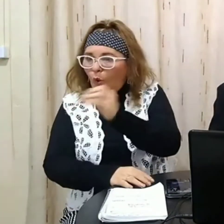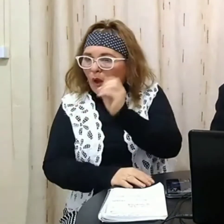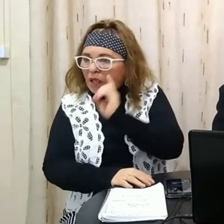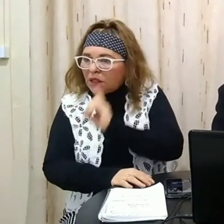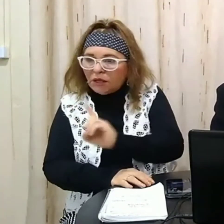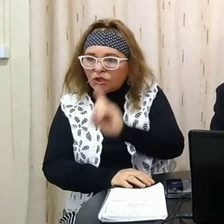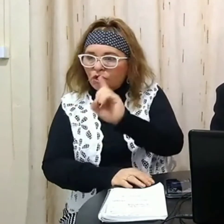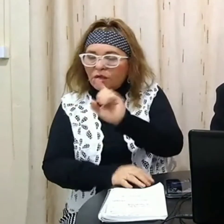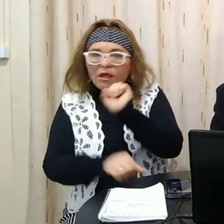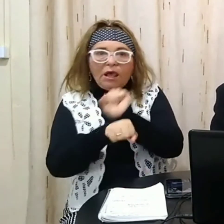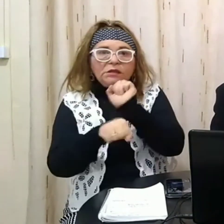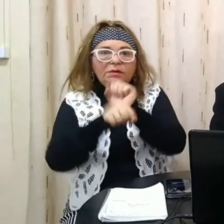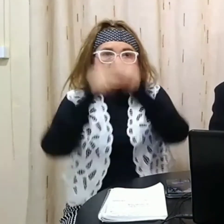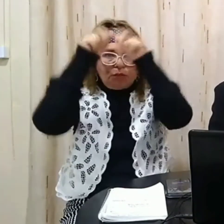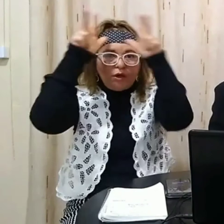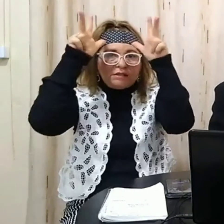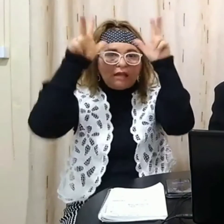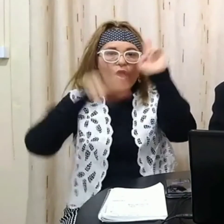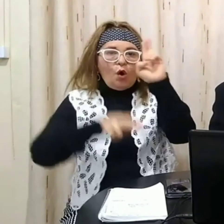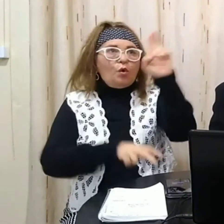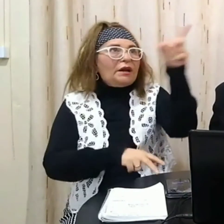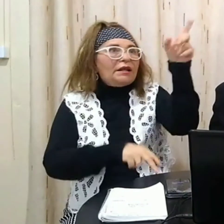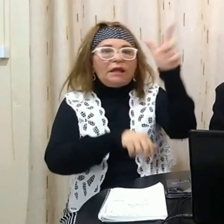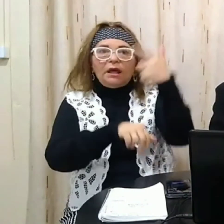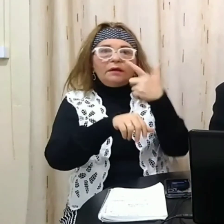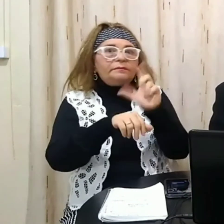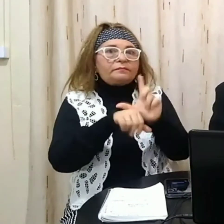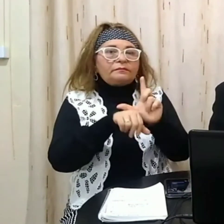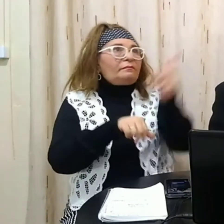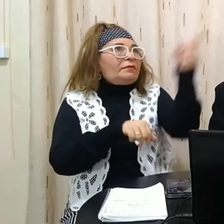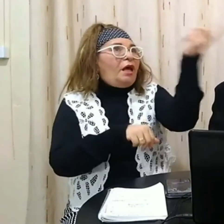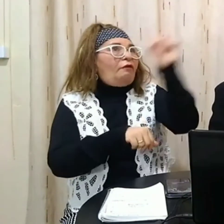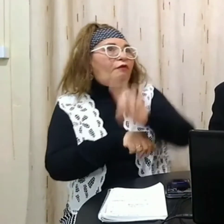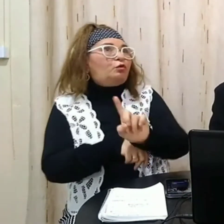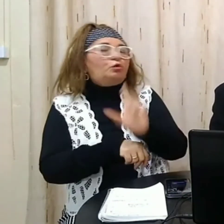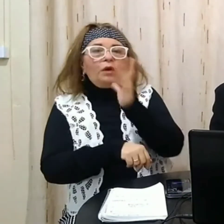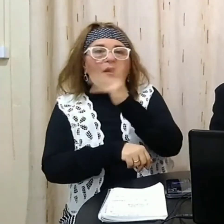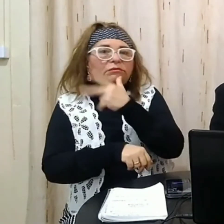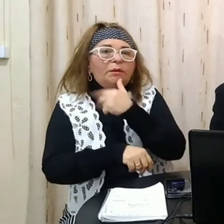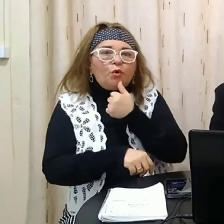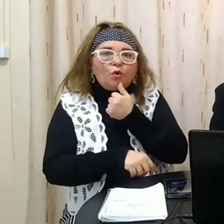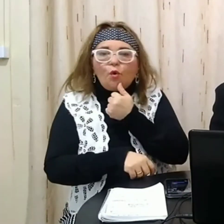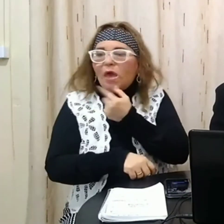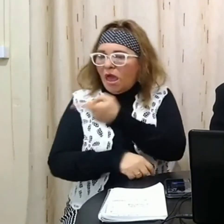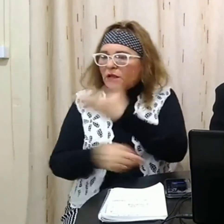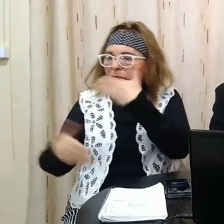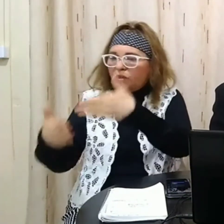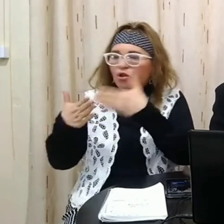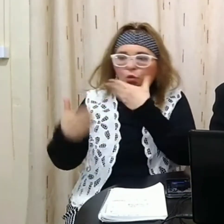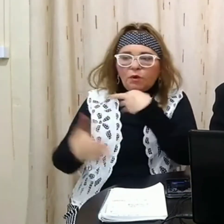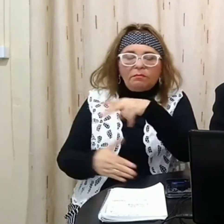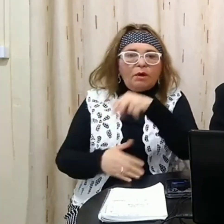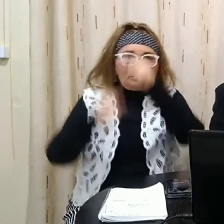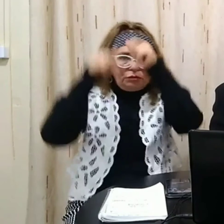veem Moisés, o líder deles, eles estão dizendo: faze-nos deuses que vão adiante de